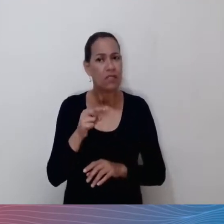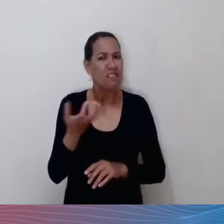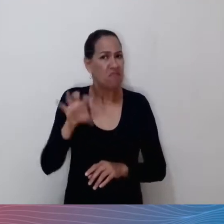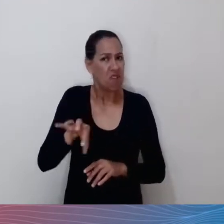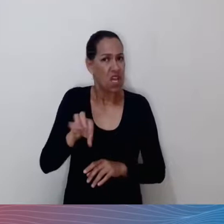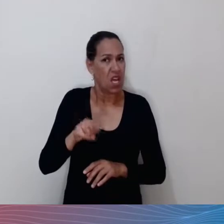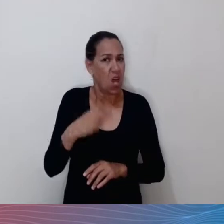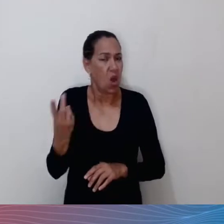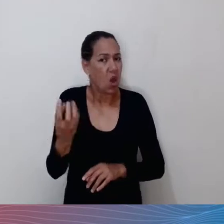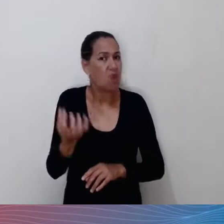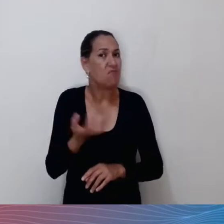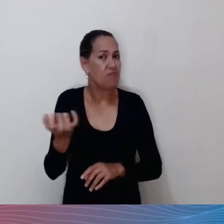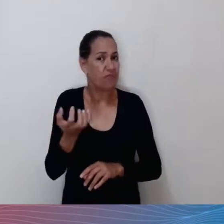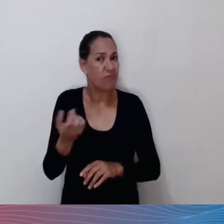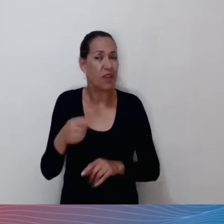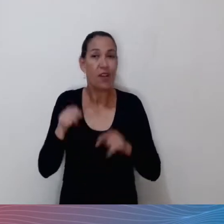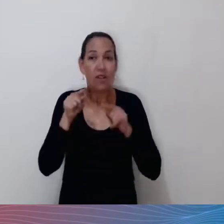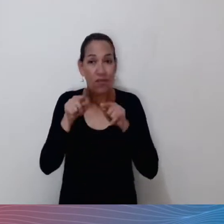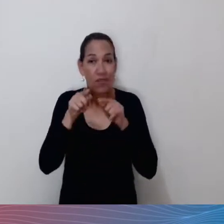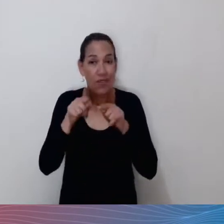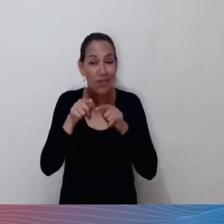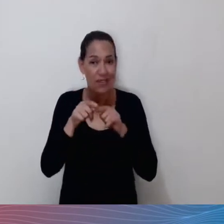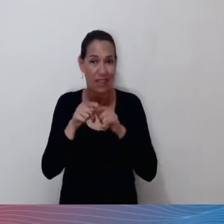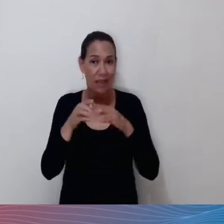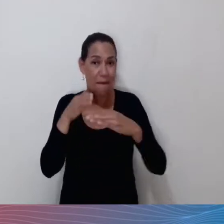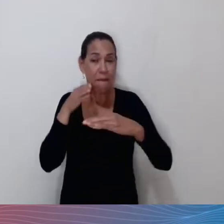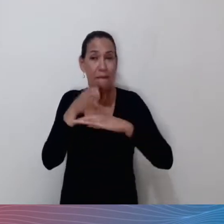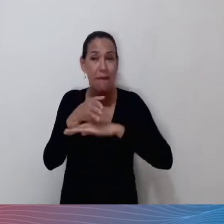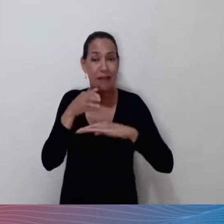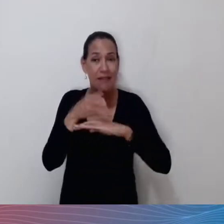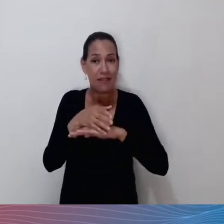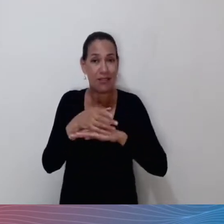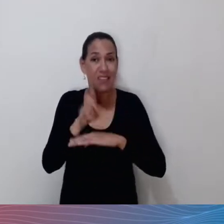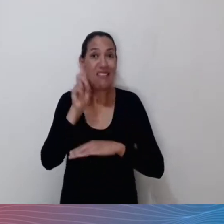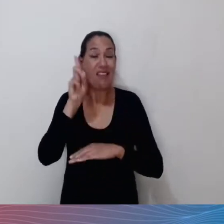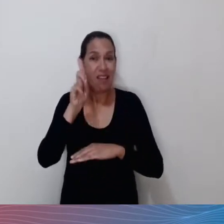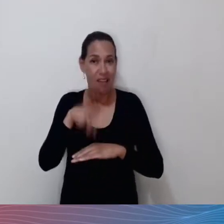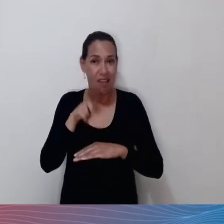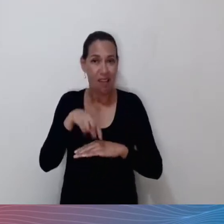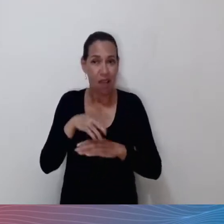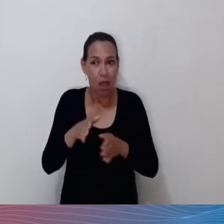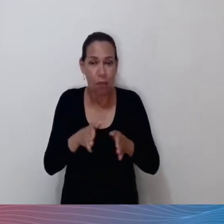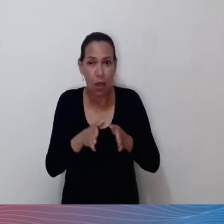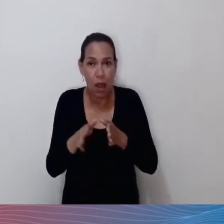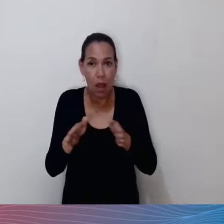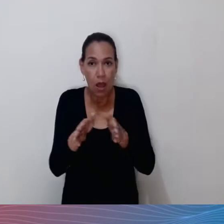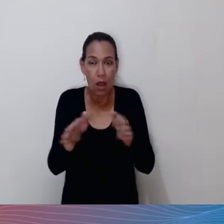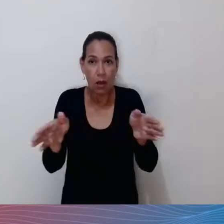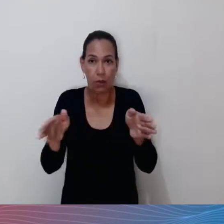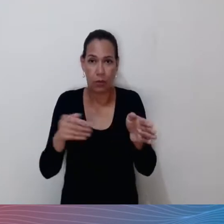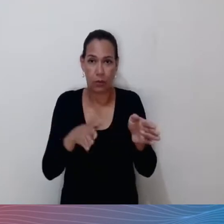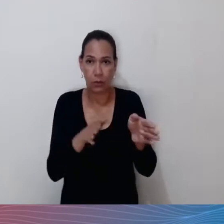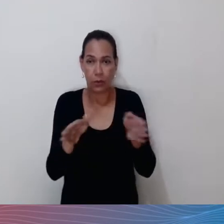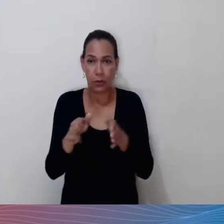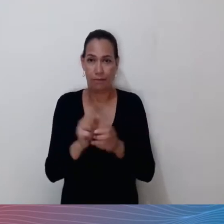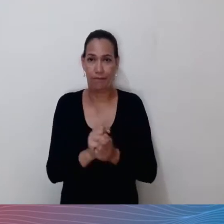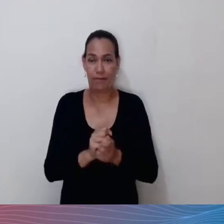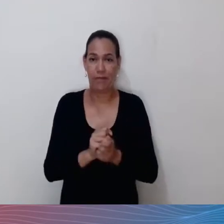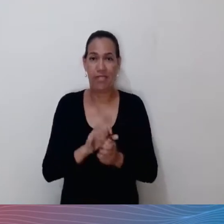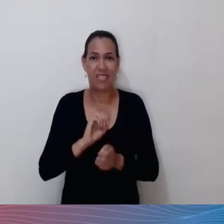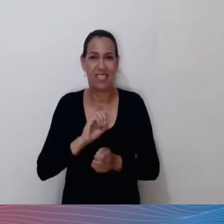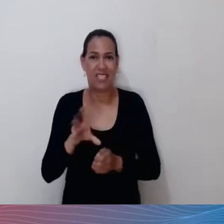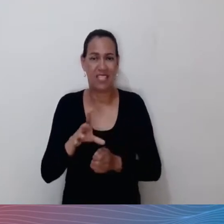Se você não se preocupa com a obra, também você não tem vida. Não cresce, a vida não cresce.